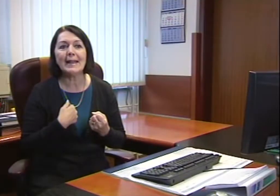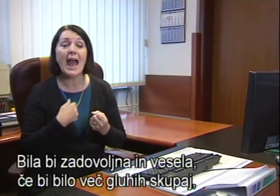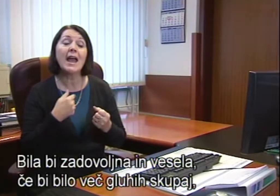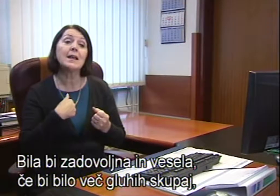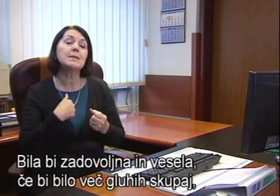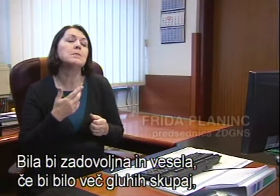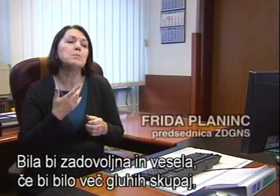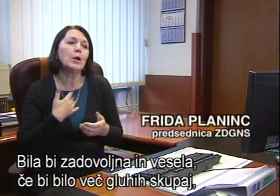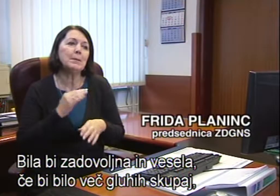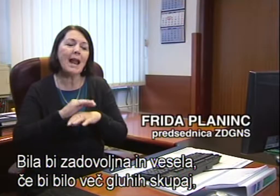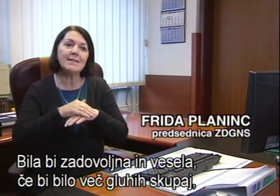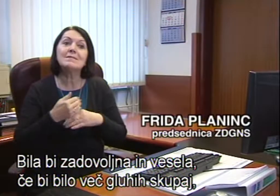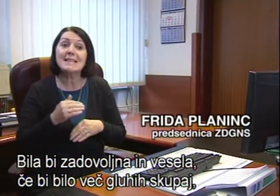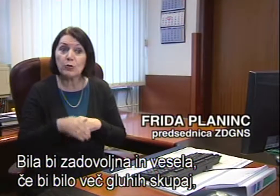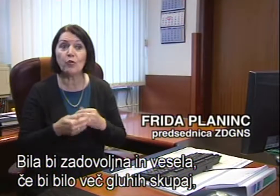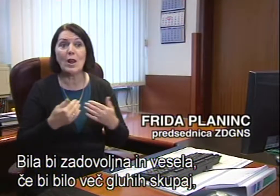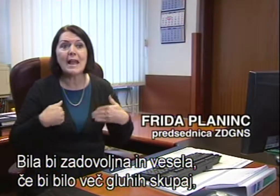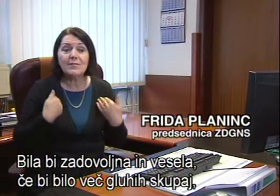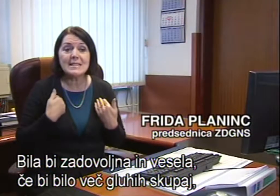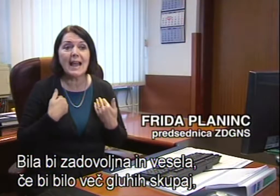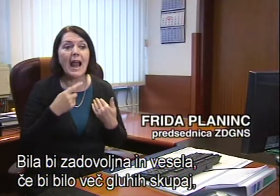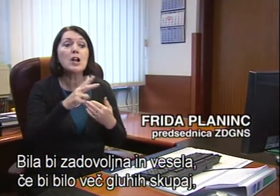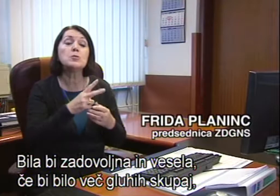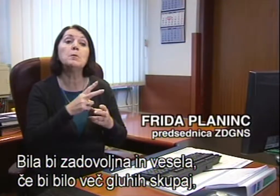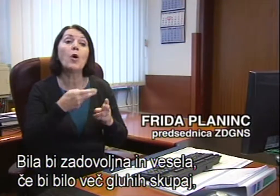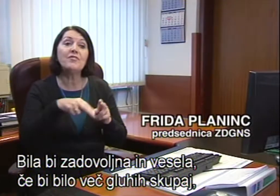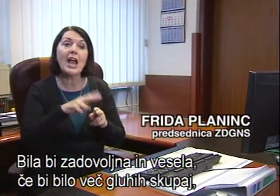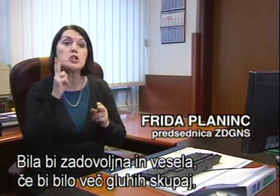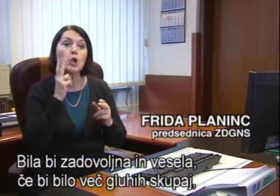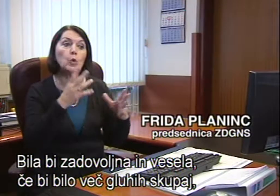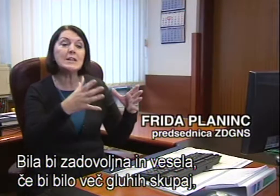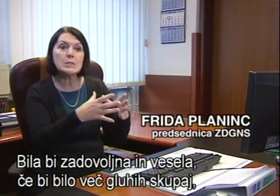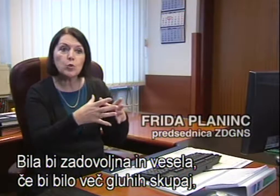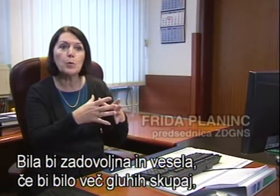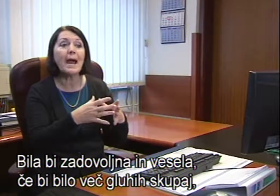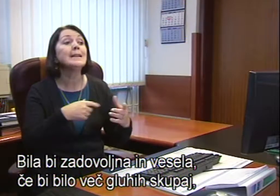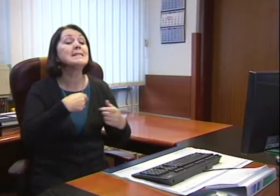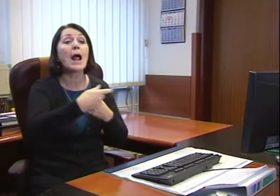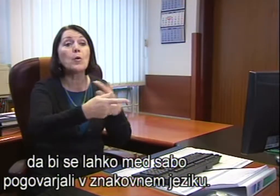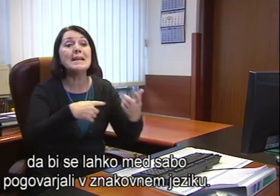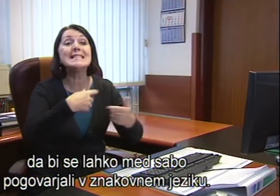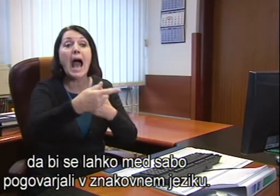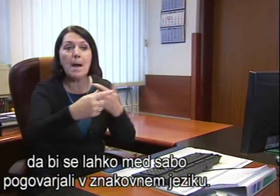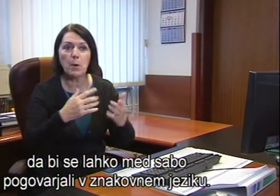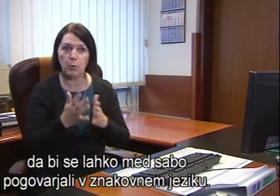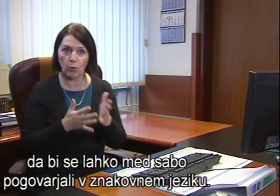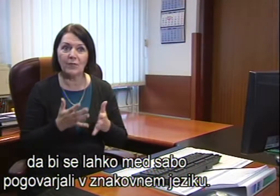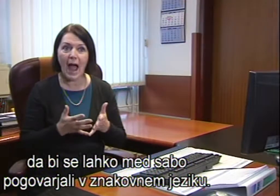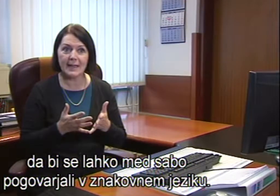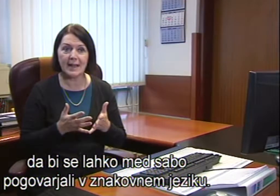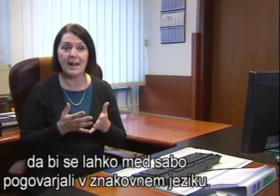Za mene bolj bi bila zadovoljna beseda, če bi bilo 5 gluhih skupaj, da bi se lahko med